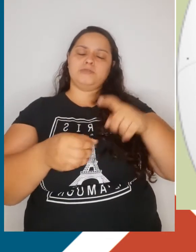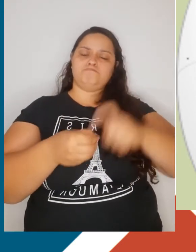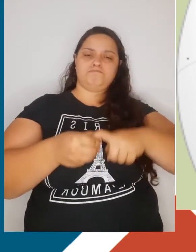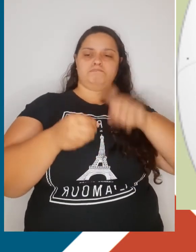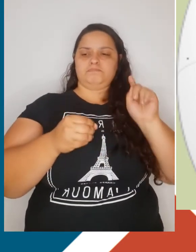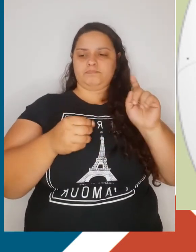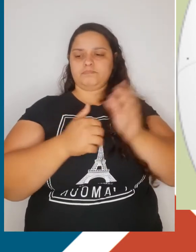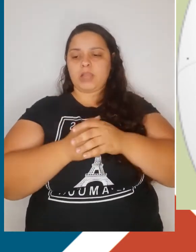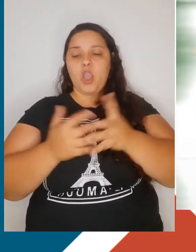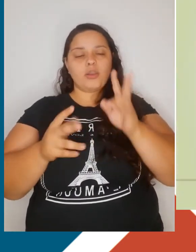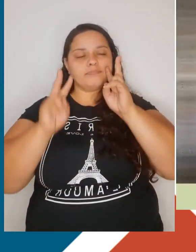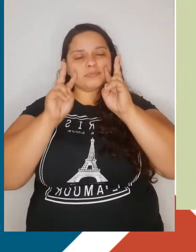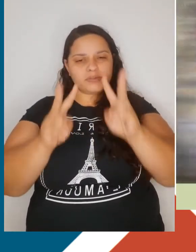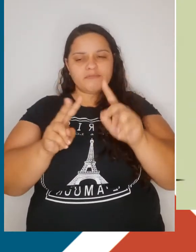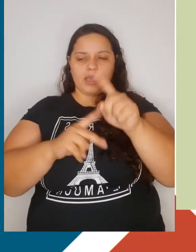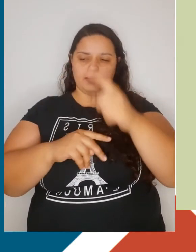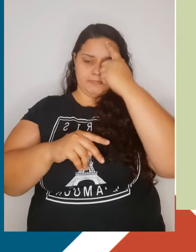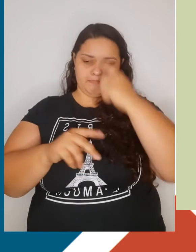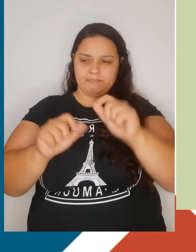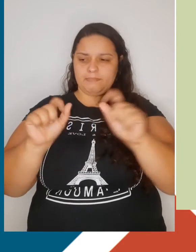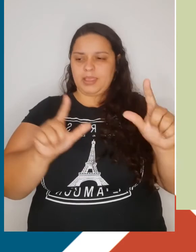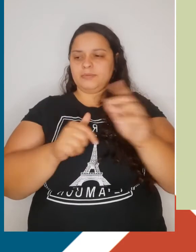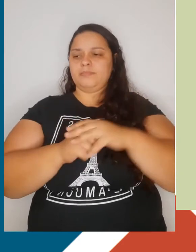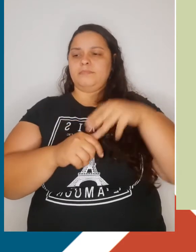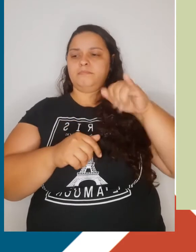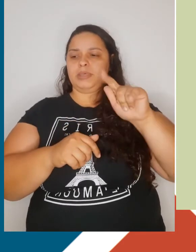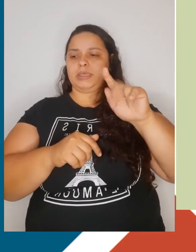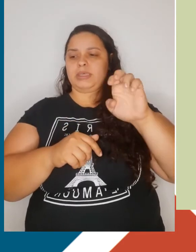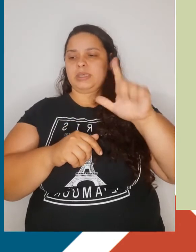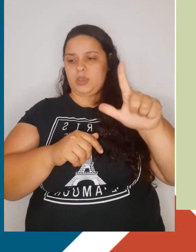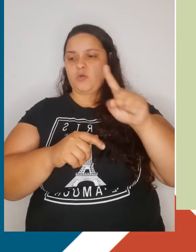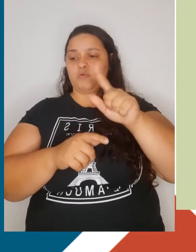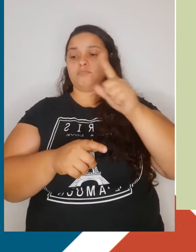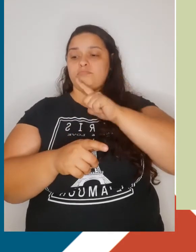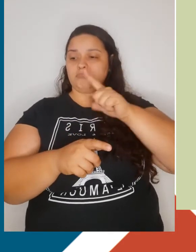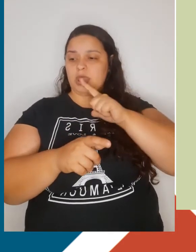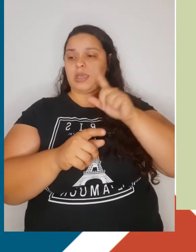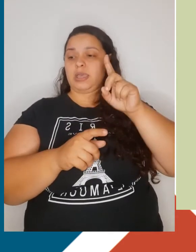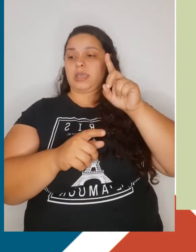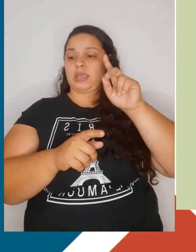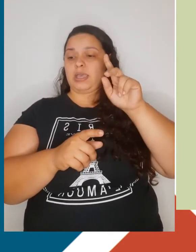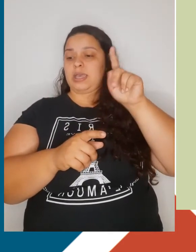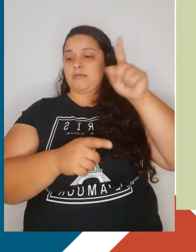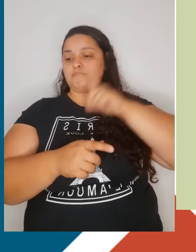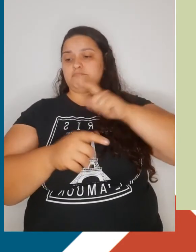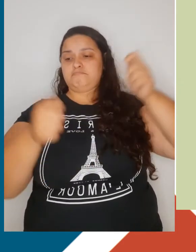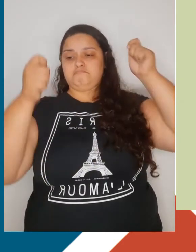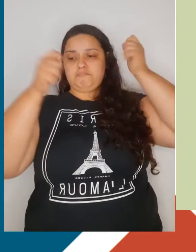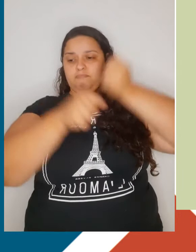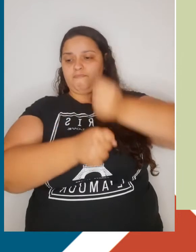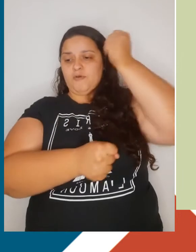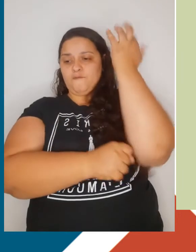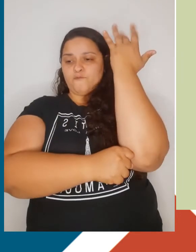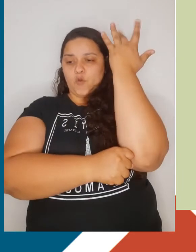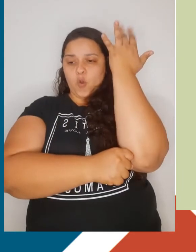populares emancipacionistas. Vamos observar essa tela intitulada Miguel Hidalgo segurando uma tocha e